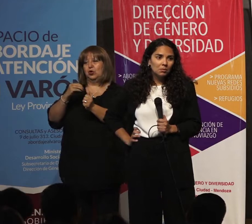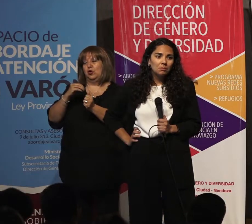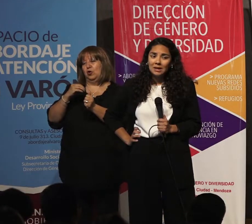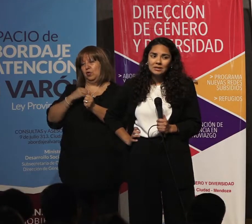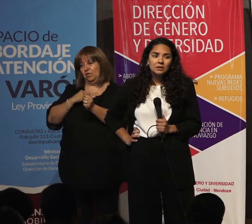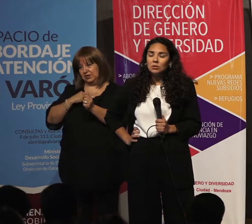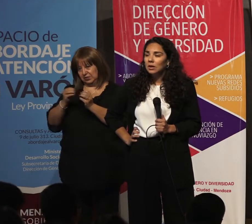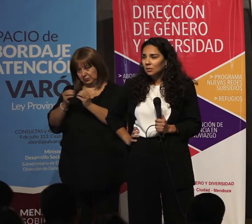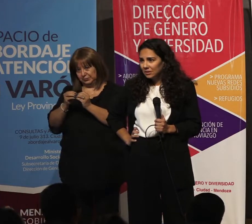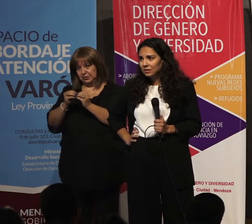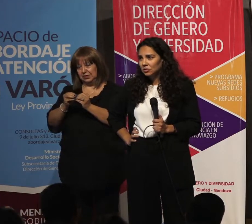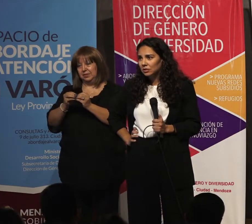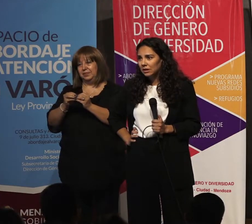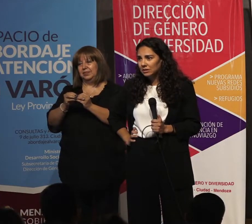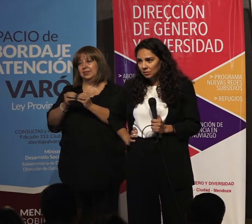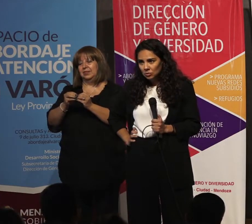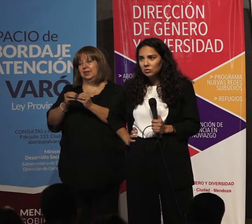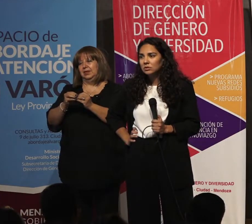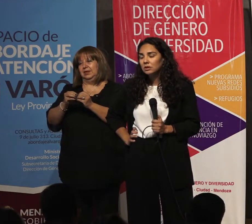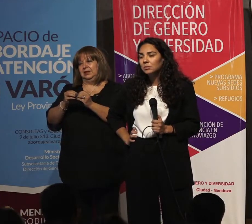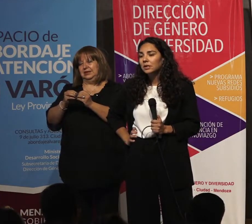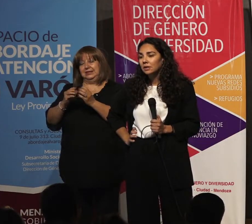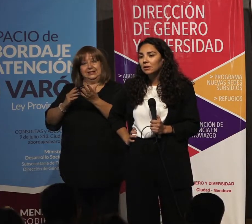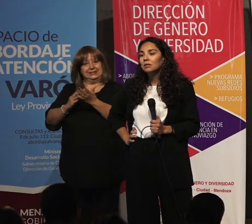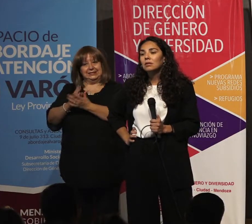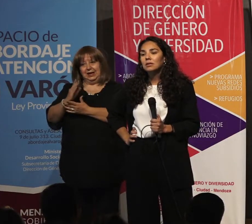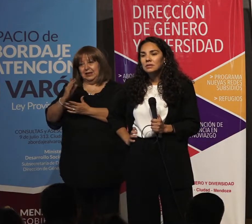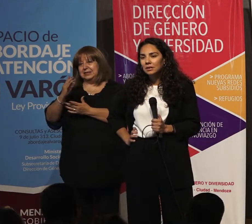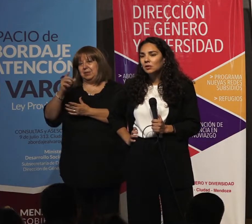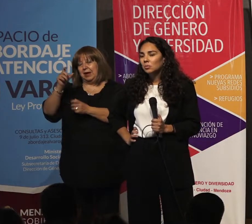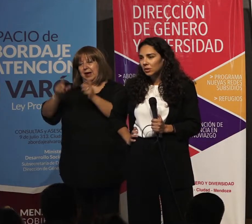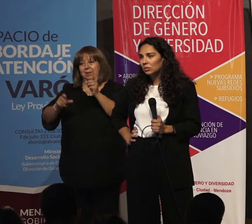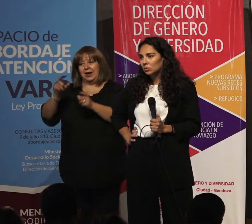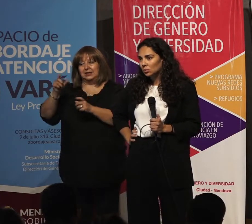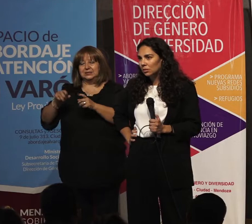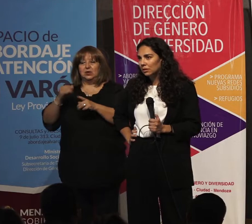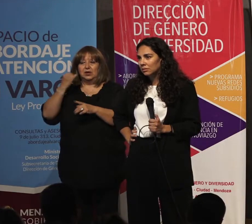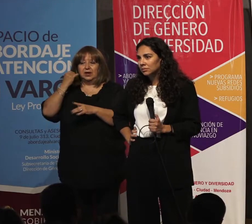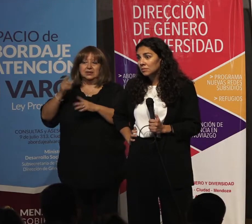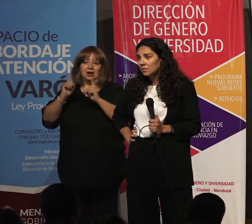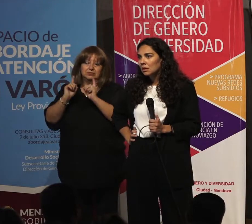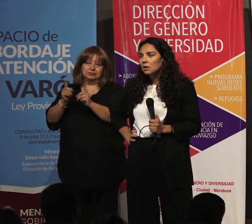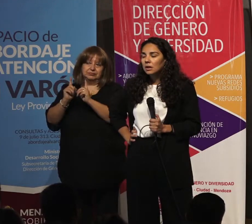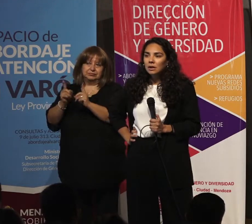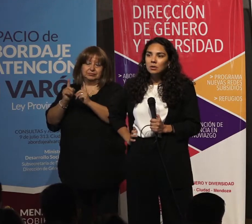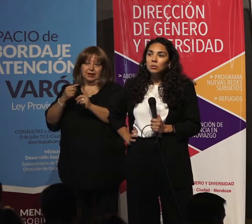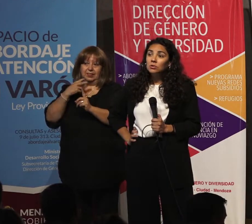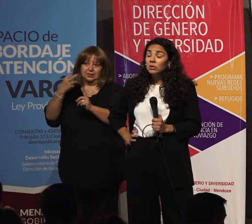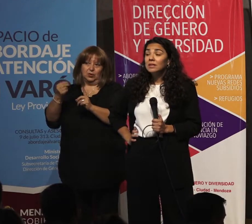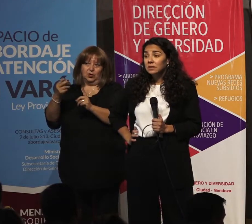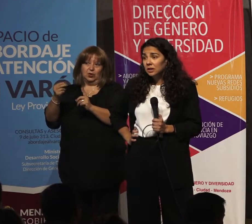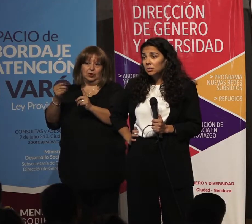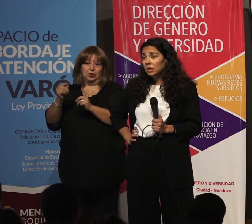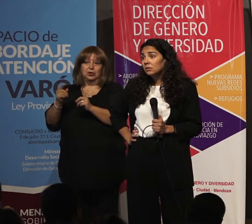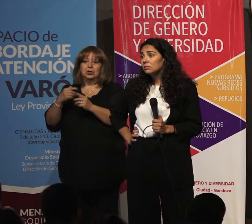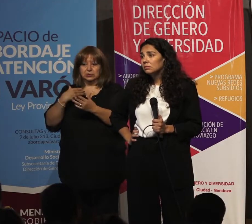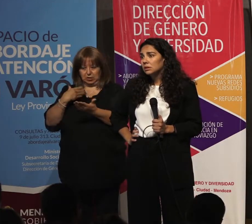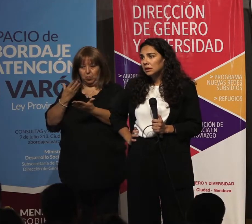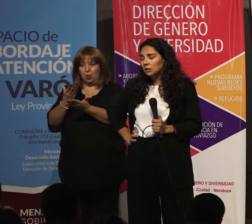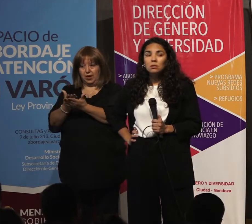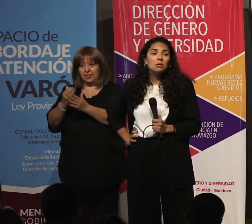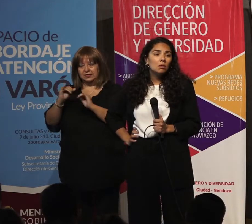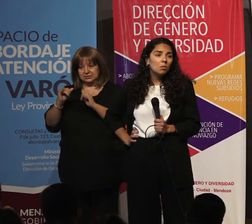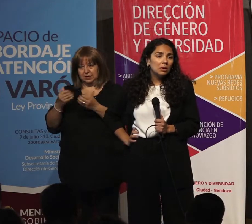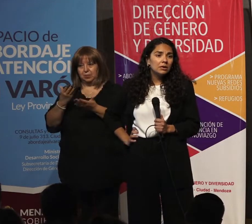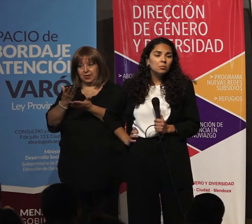lo mismo. Más allá de todas las capacitaciones que hacemos, siempre hay que seguir rompiendo estructuras, ¿no? Por eso es exigible